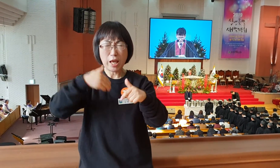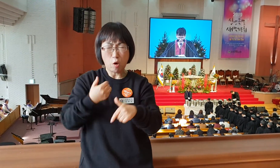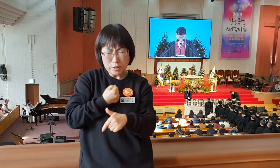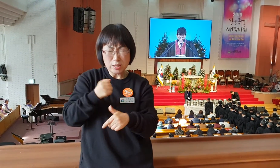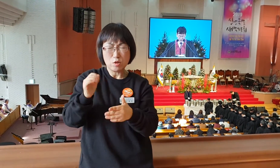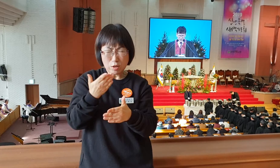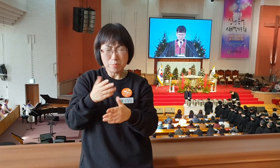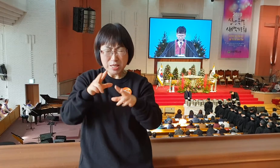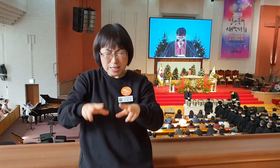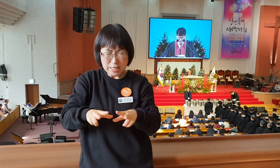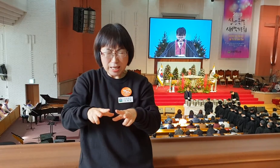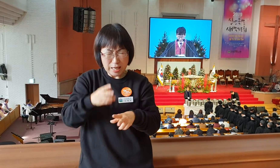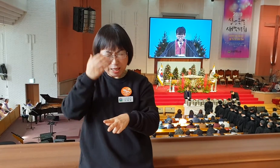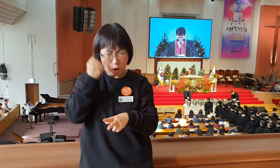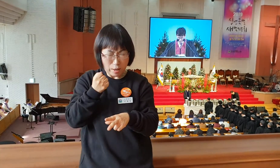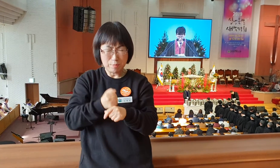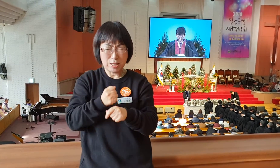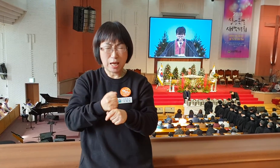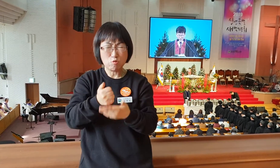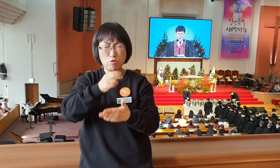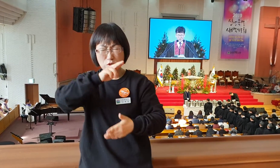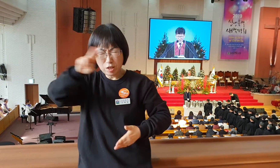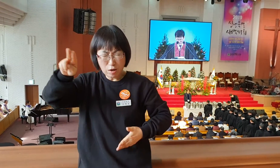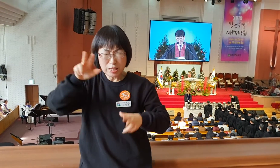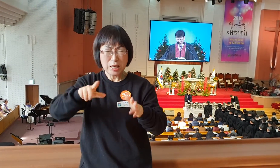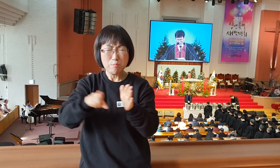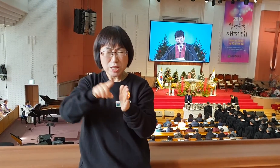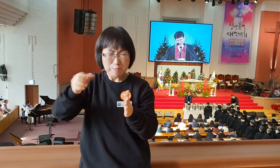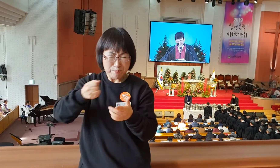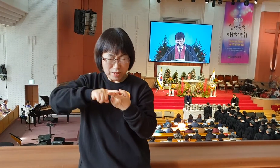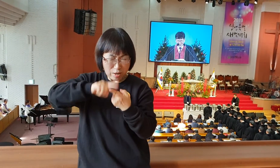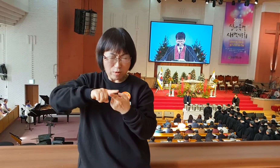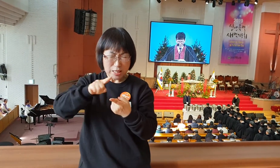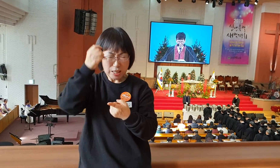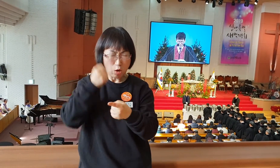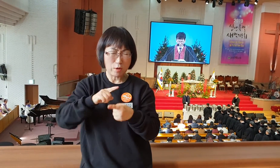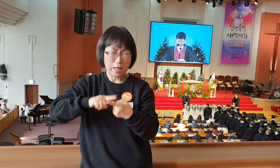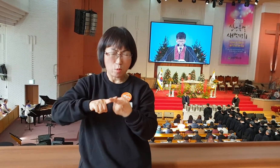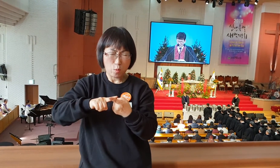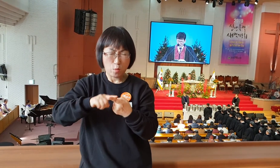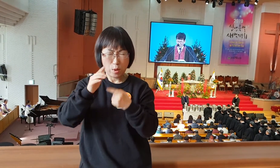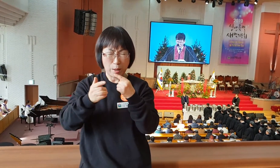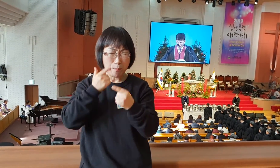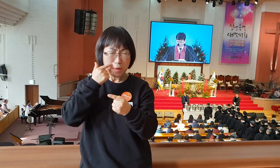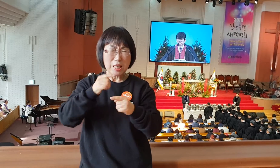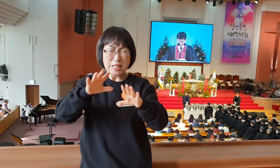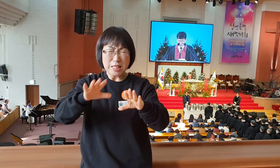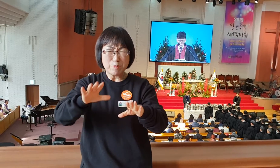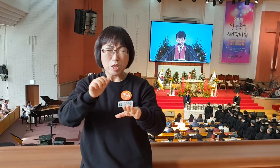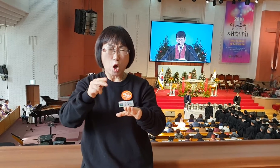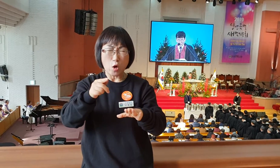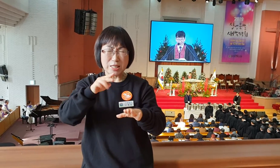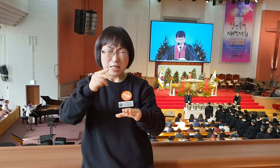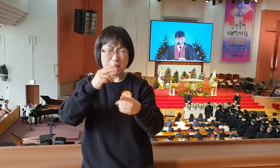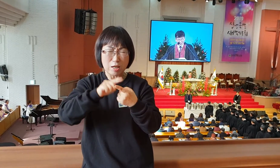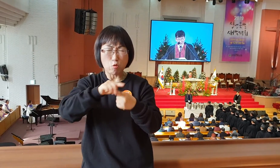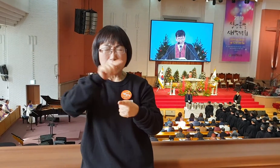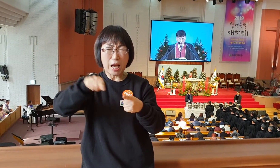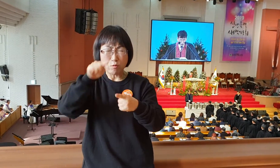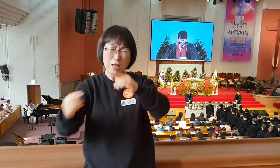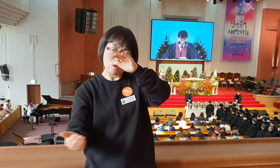것이 되었음을 이제 기억하오니 주여 이 믿음대로 이 기억대로 아버님 이 현실대로 우리 가운데